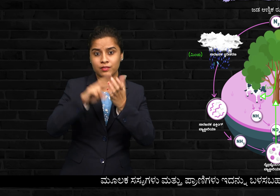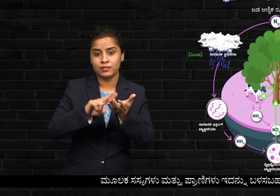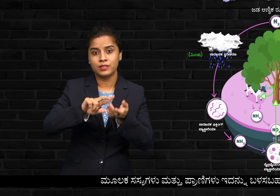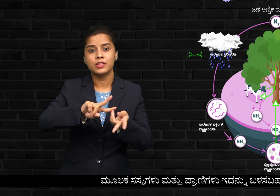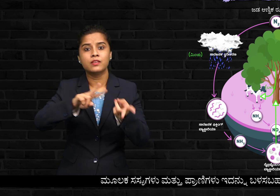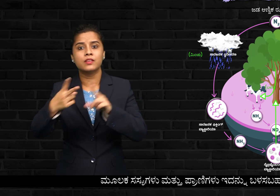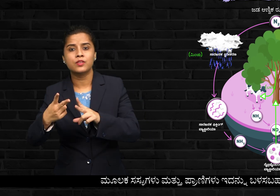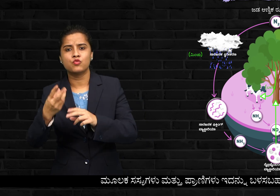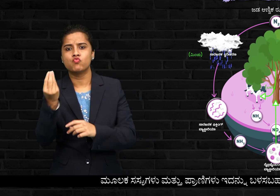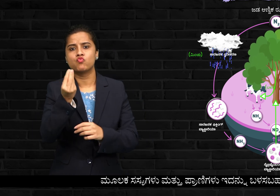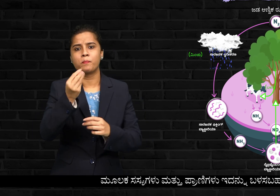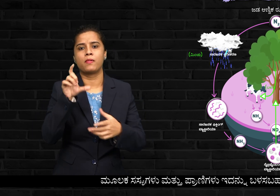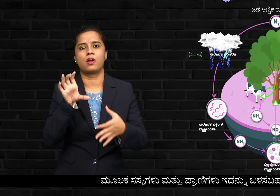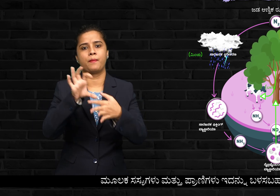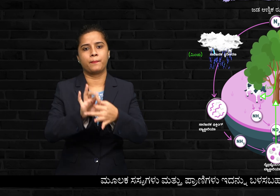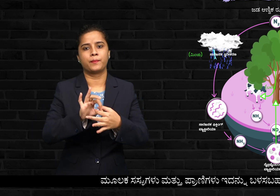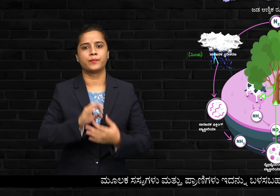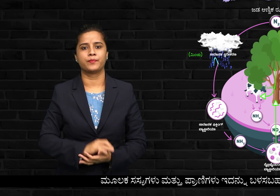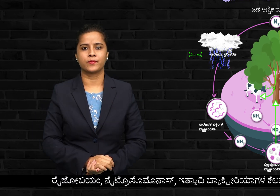ಬಳಸಬಹುದು.